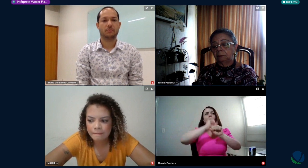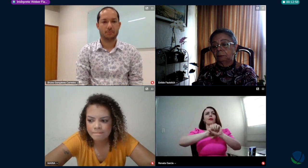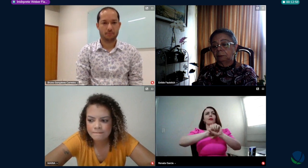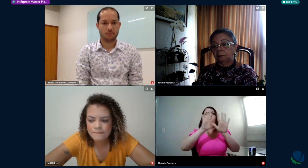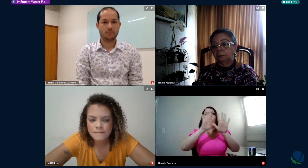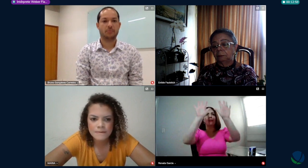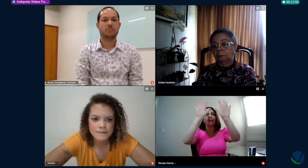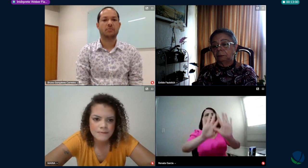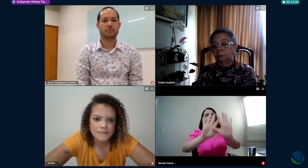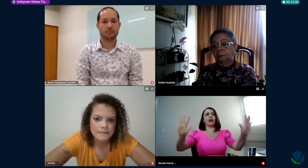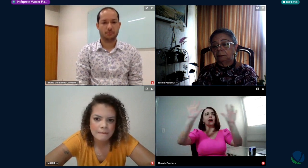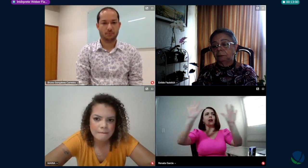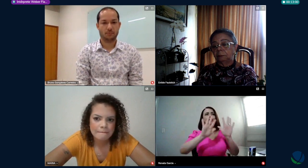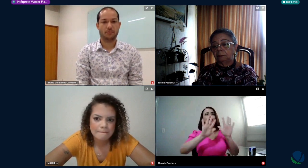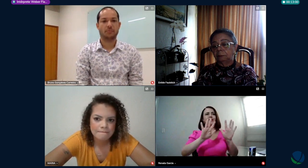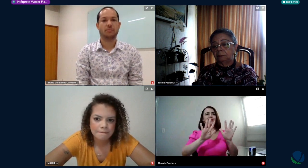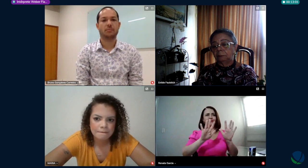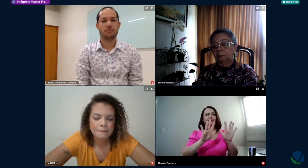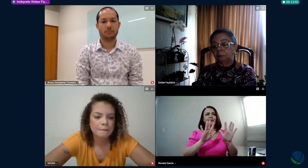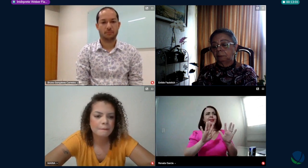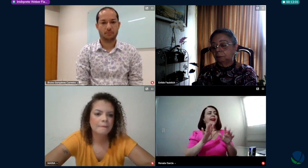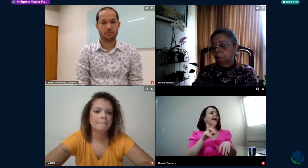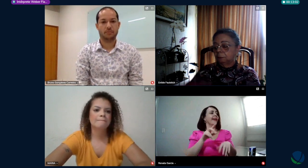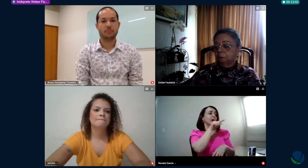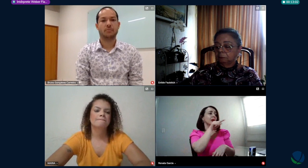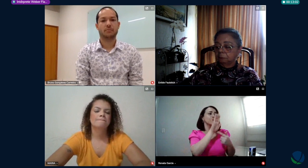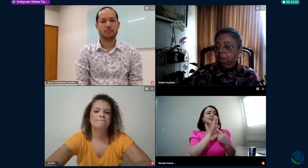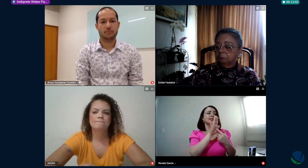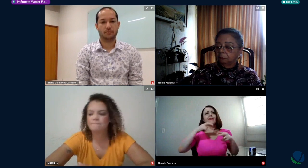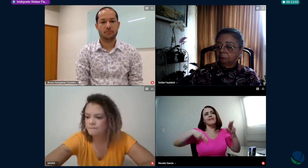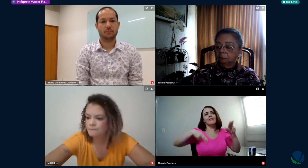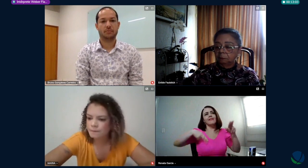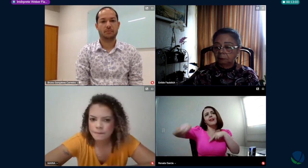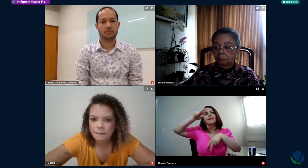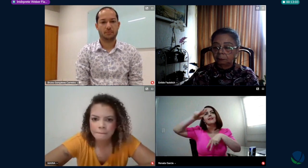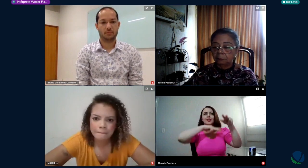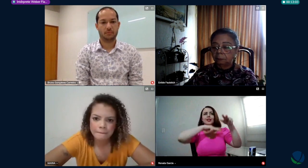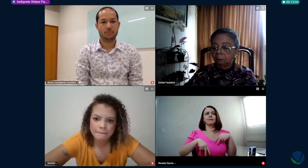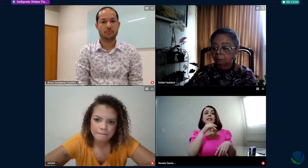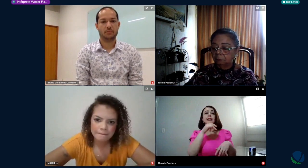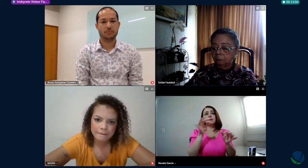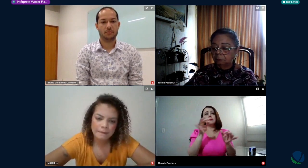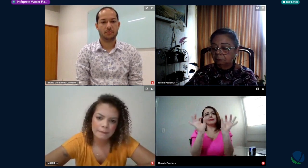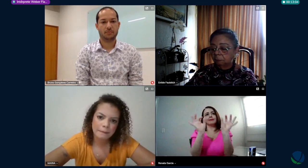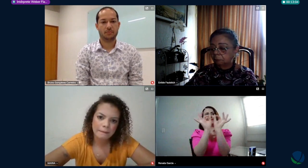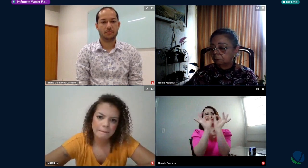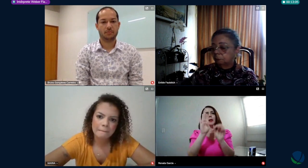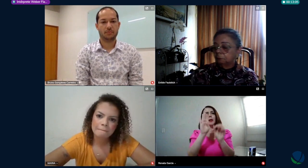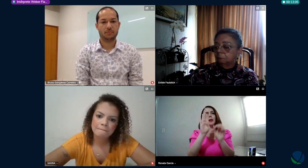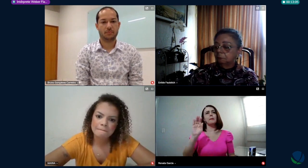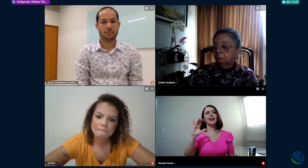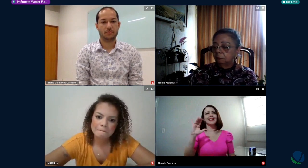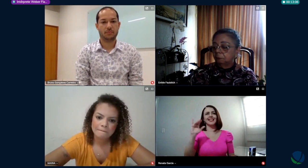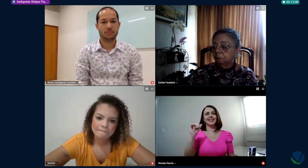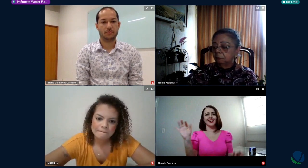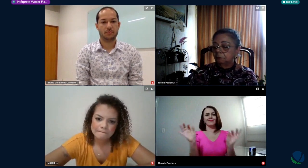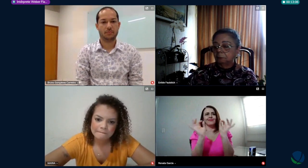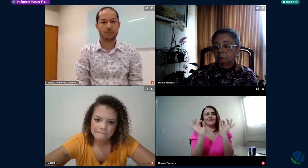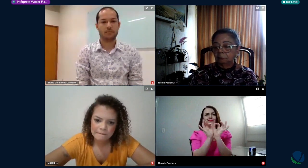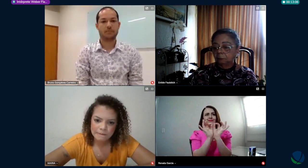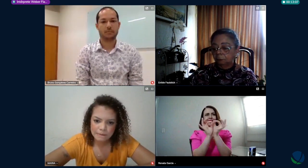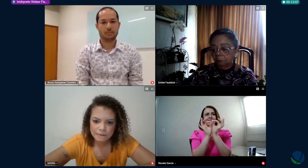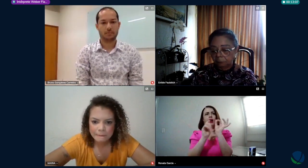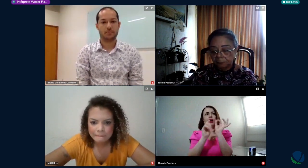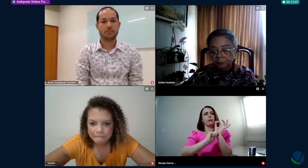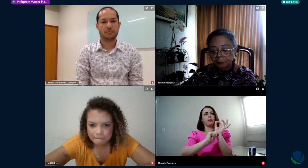falar de cada uma dessas articulações dos ossos do pé, e isso de uma maneira fica mais claro, sinalizando